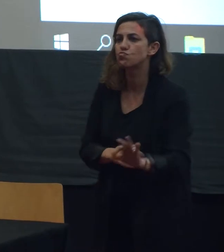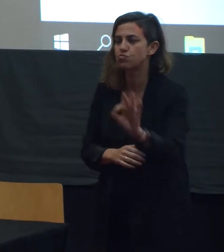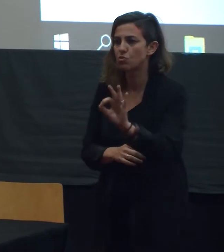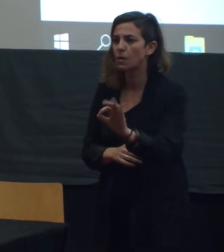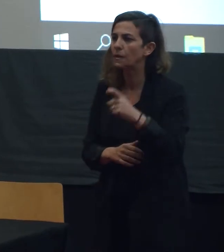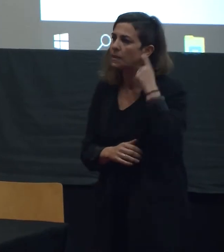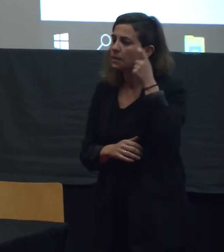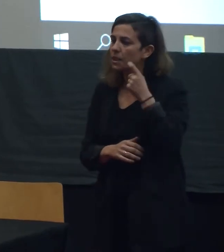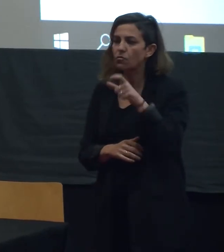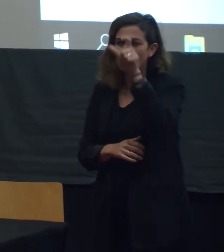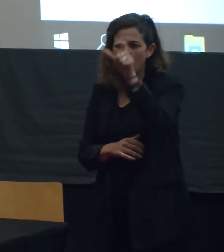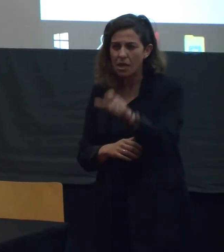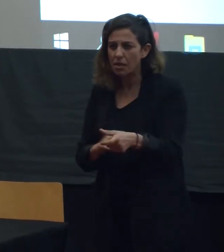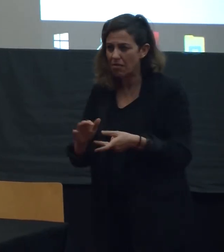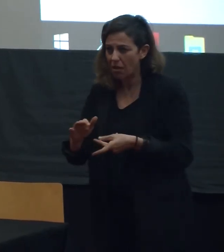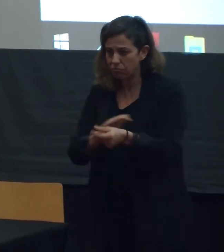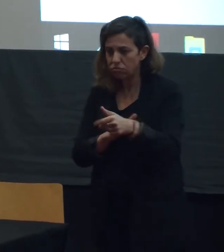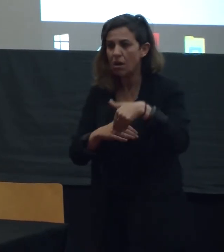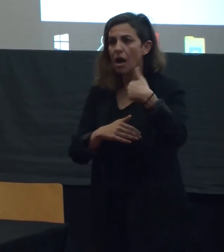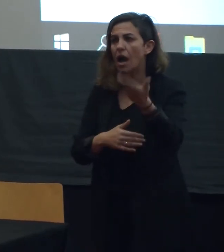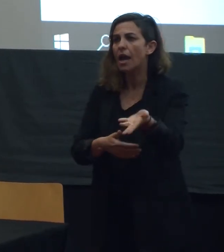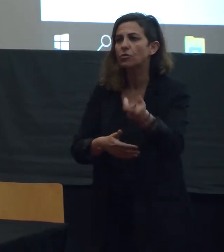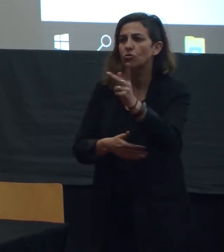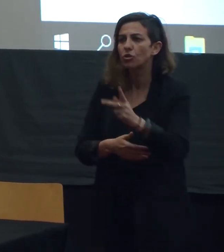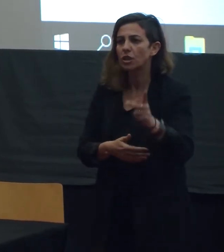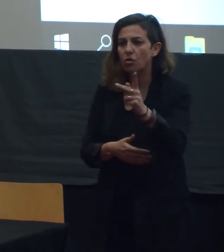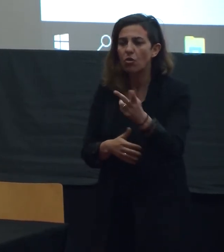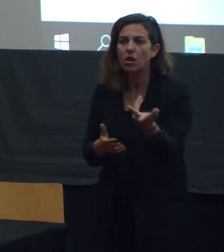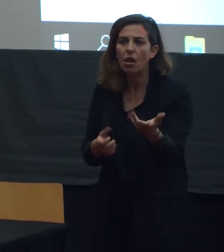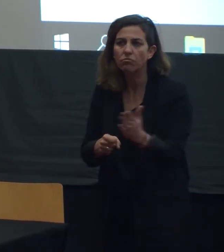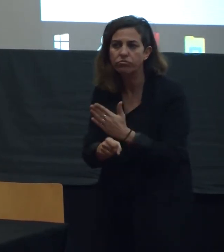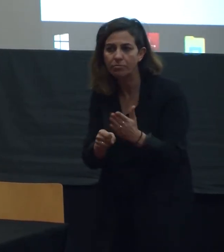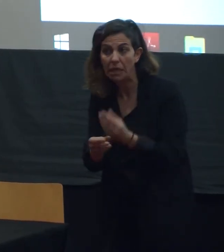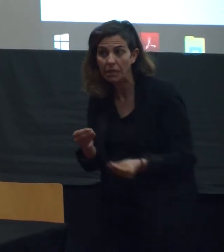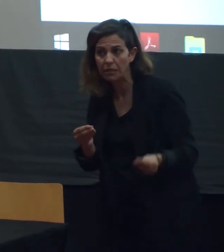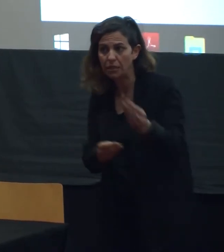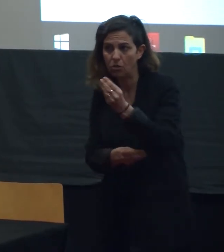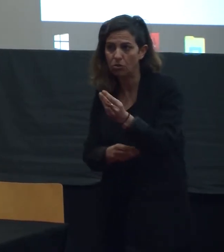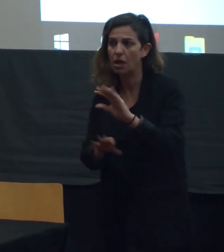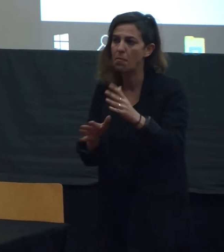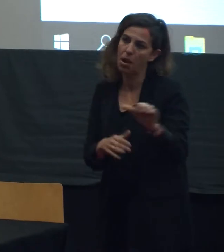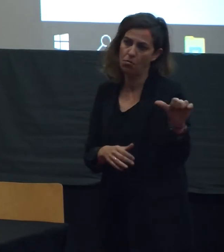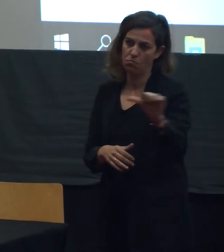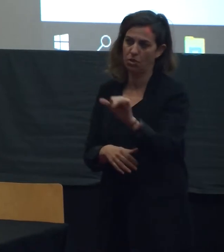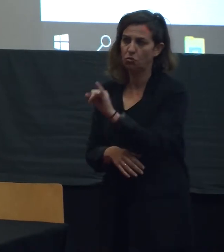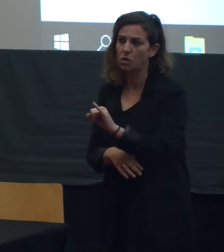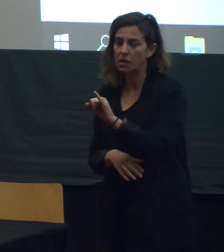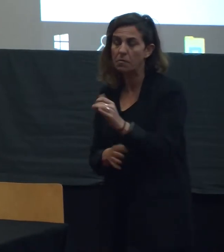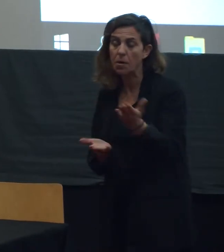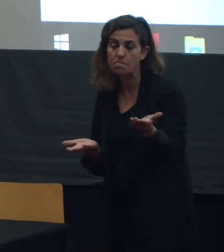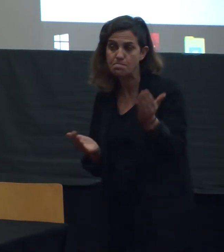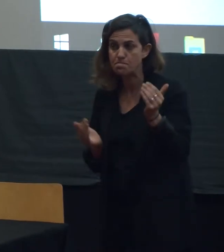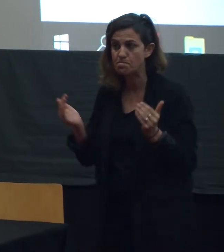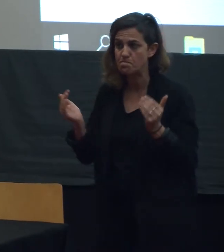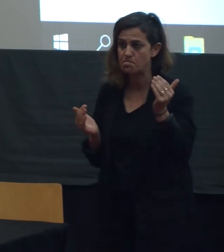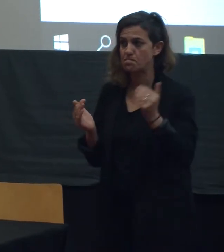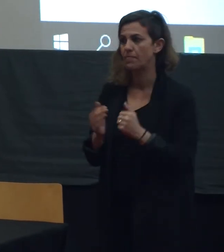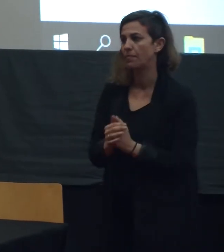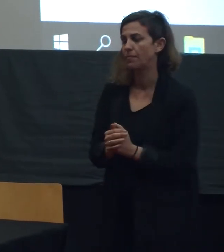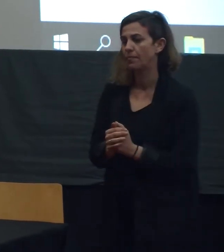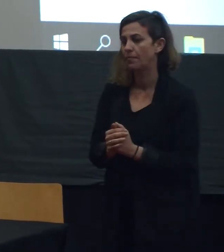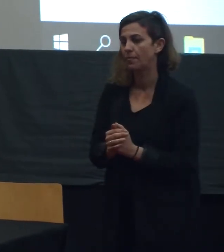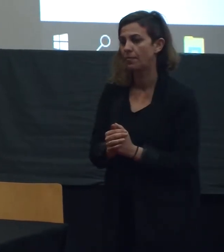έξοδός της στον έξω κόσμο ίσως και να απέμενε ολέθρια για εκείνη ή πως ίσως σύντομα θα ξανακατέληγε σε κλινική.